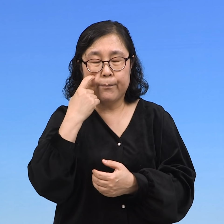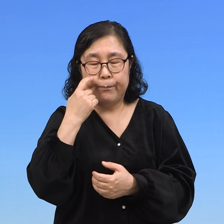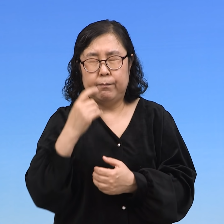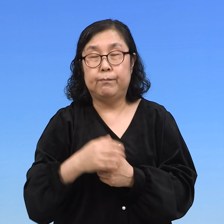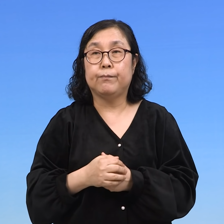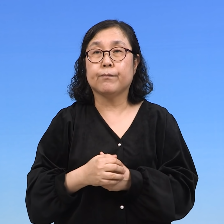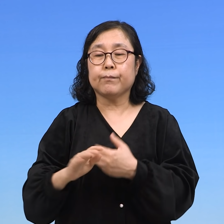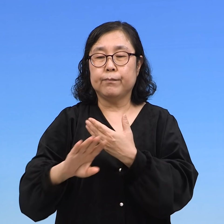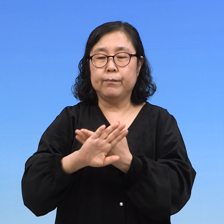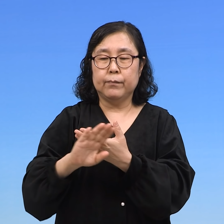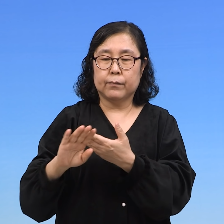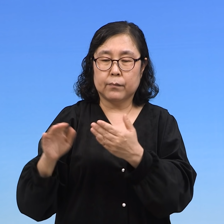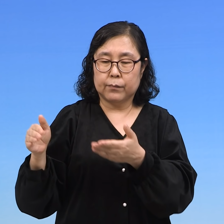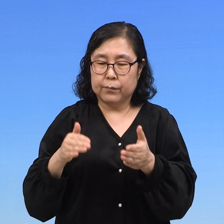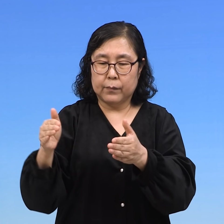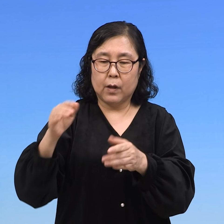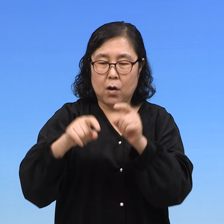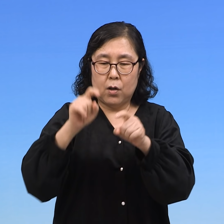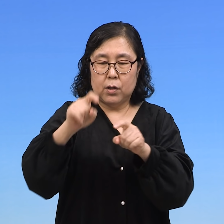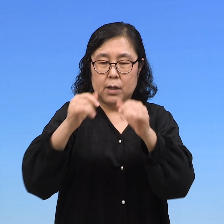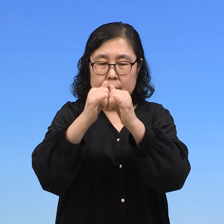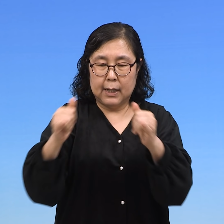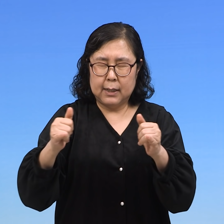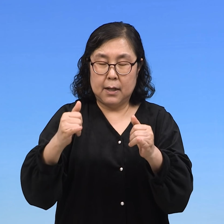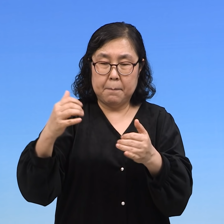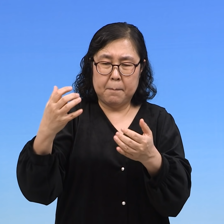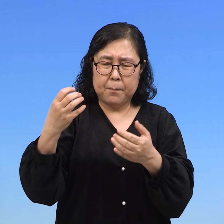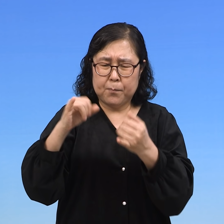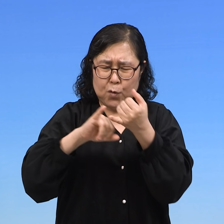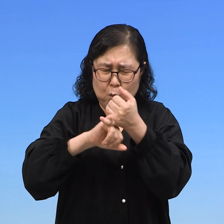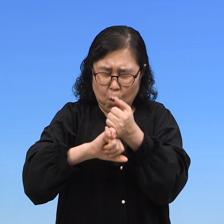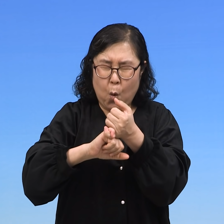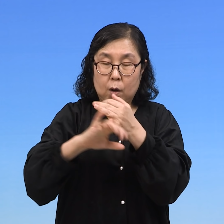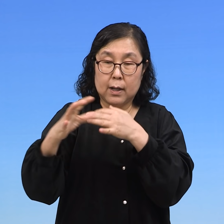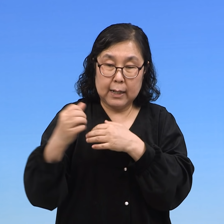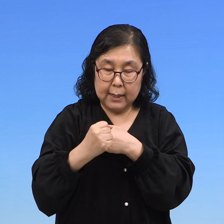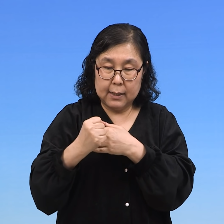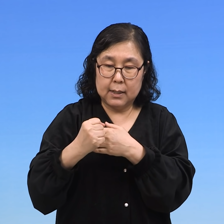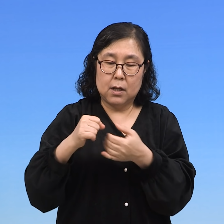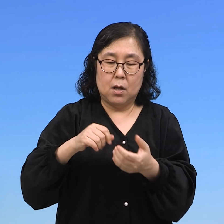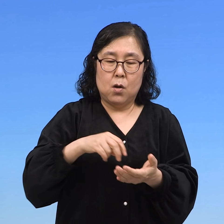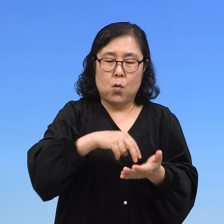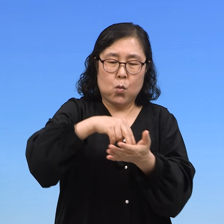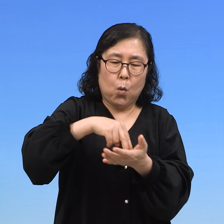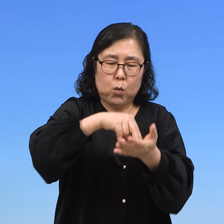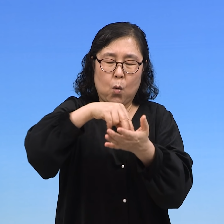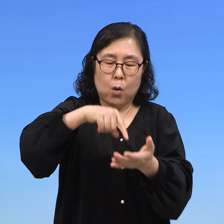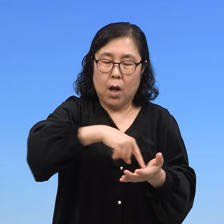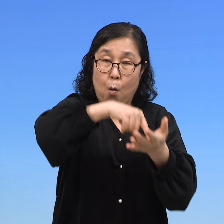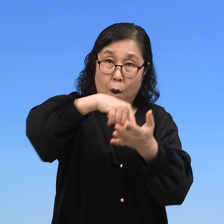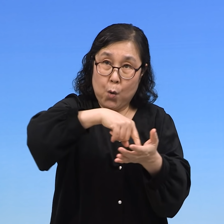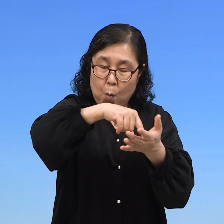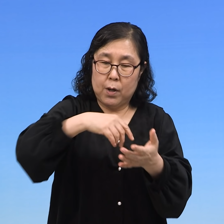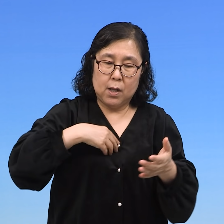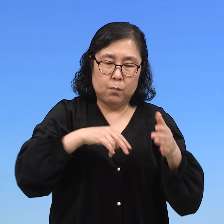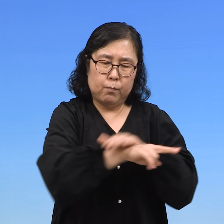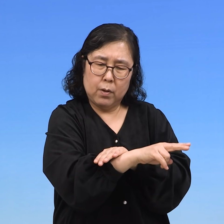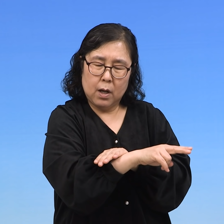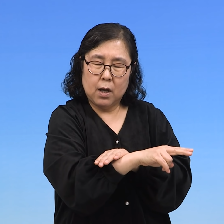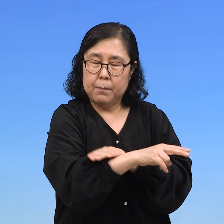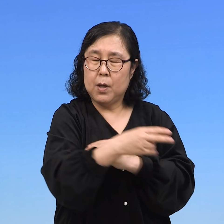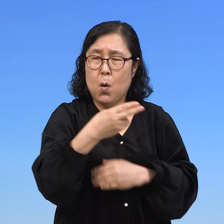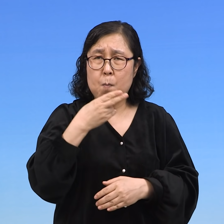다른 길을 걷는 자들이 반드시 치료내야 되는 그 고독과 외로움을 나는 이거 피하지 않고